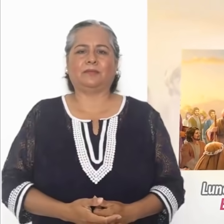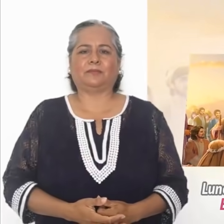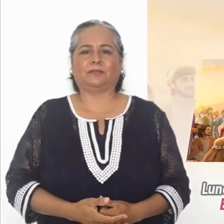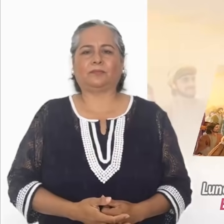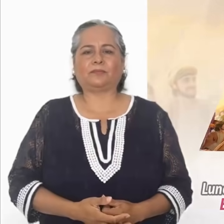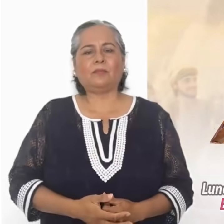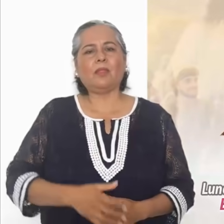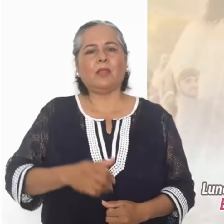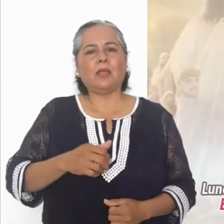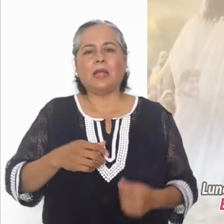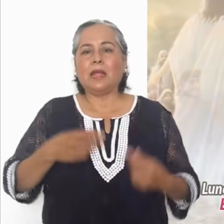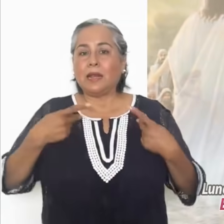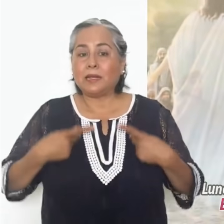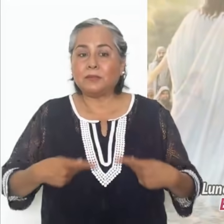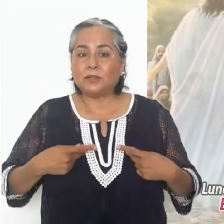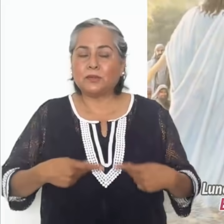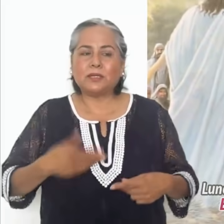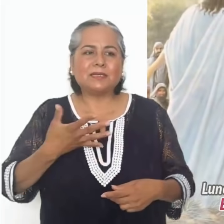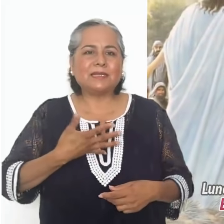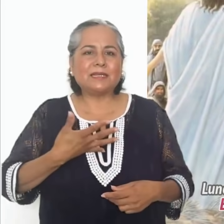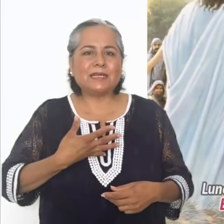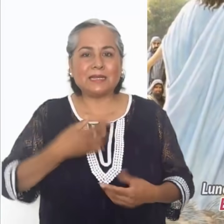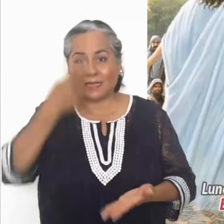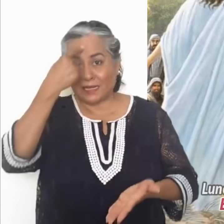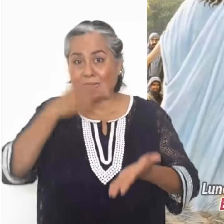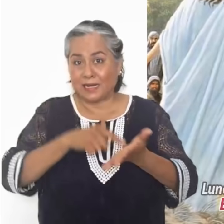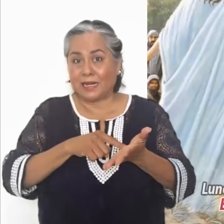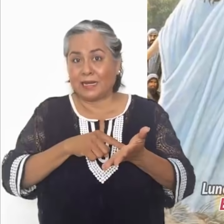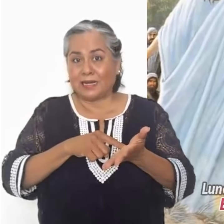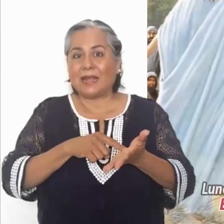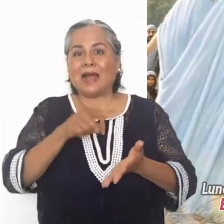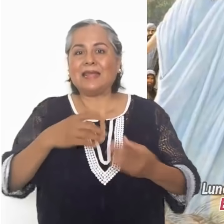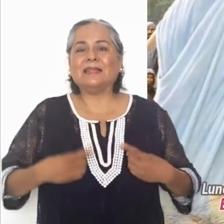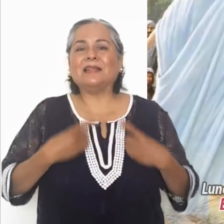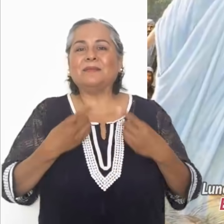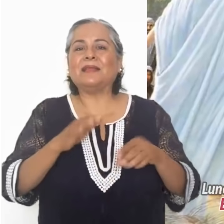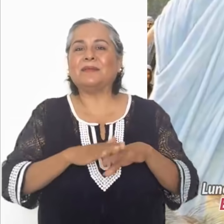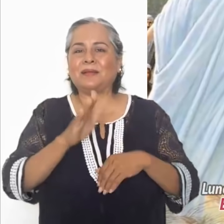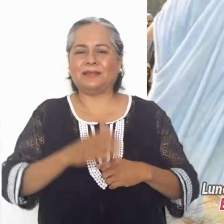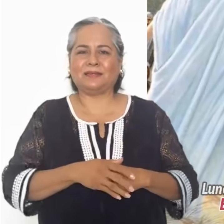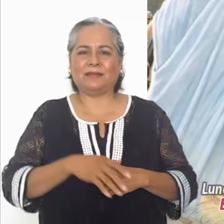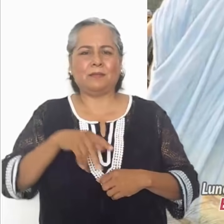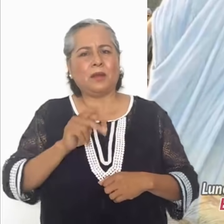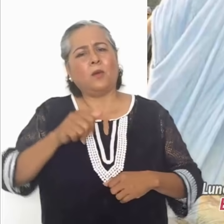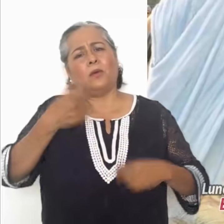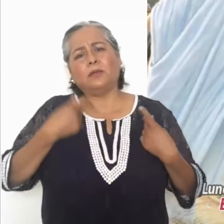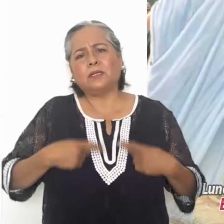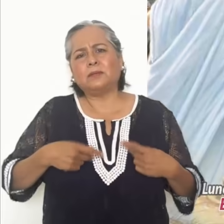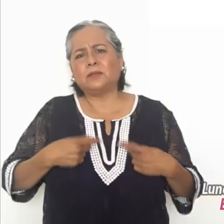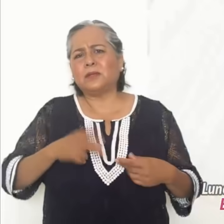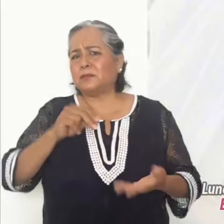están entendiendo bien, porque al que tiene se le dará más, pero al que no tiene se le